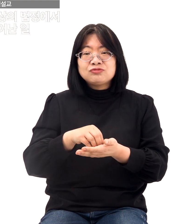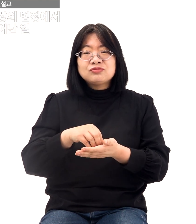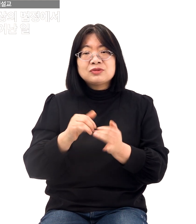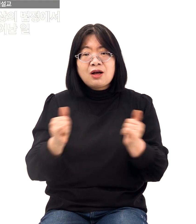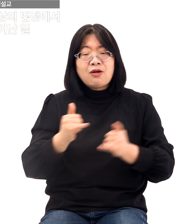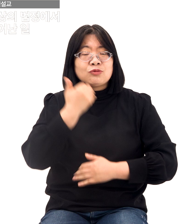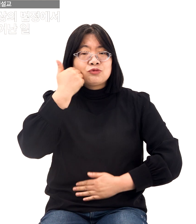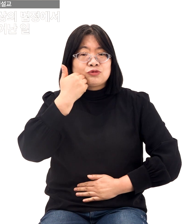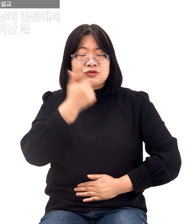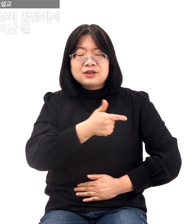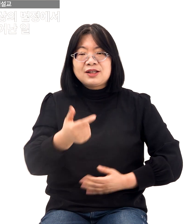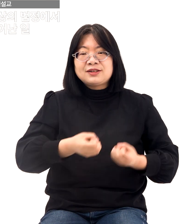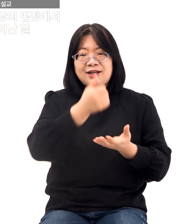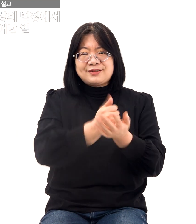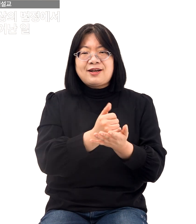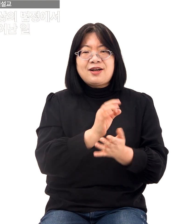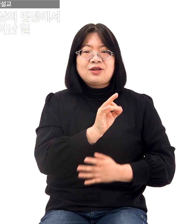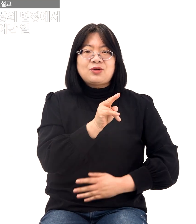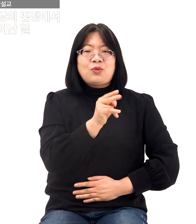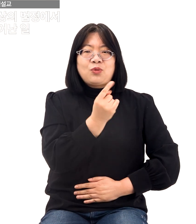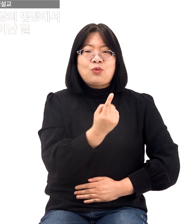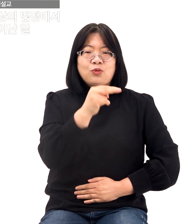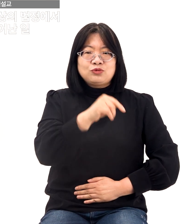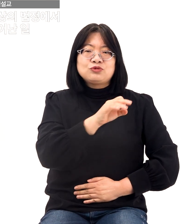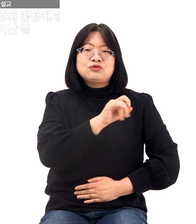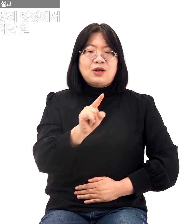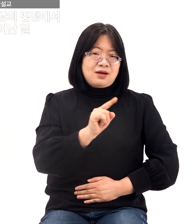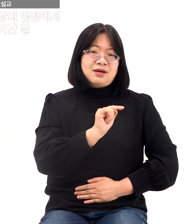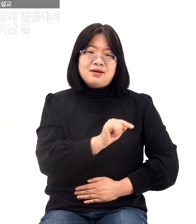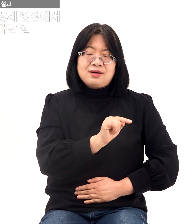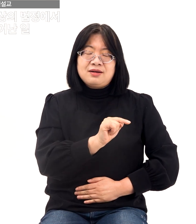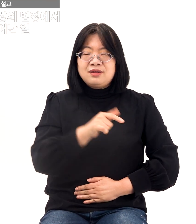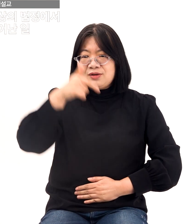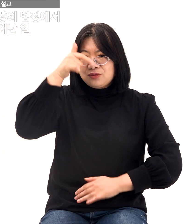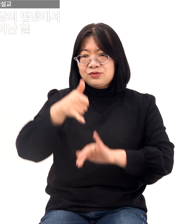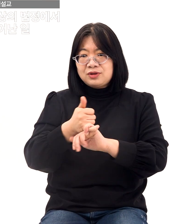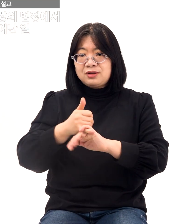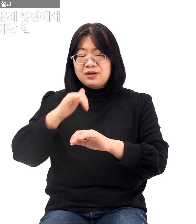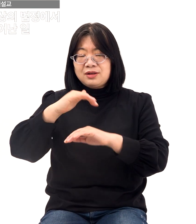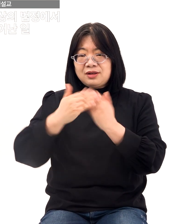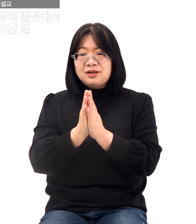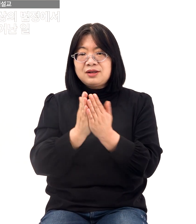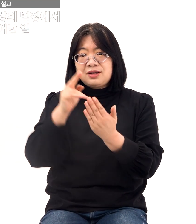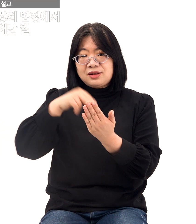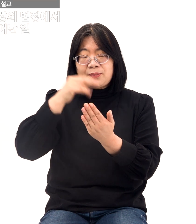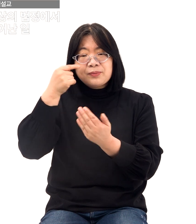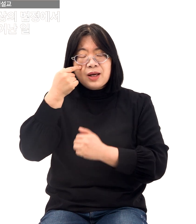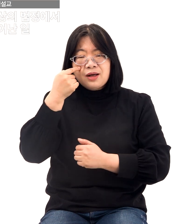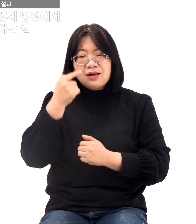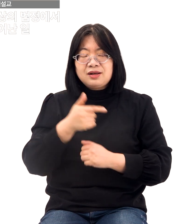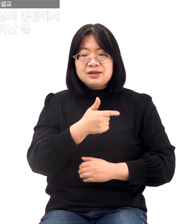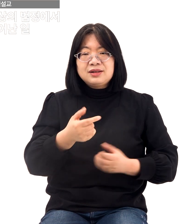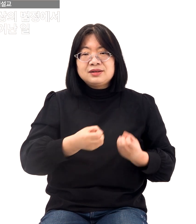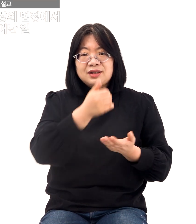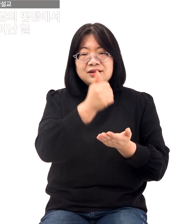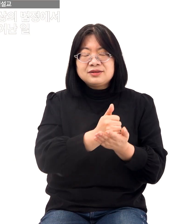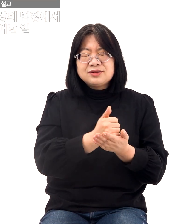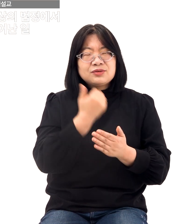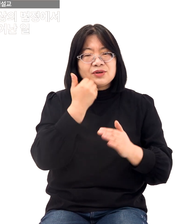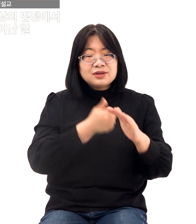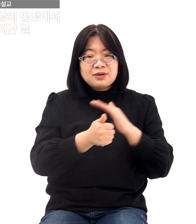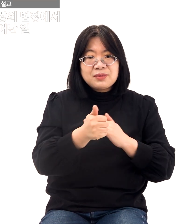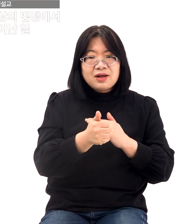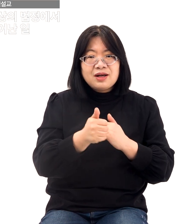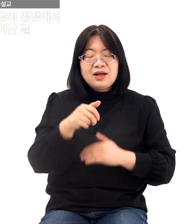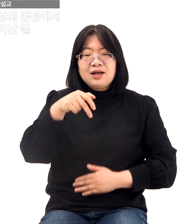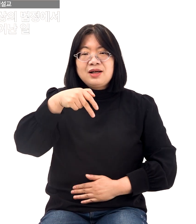하면 대제사장 여호수아예요. 자, 여러분 구약에서 보면 대제사장은 누구의 대표로